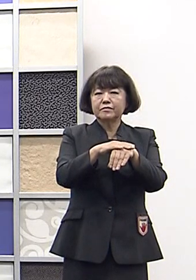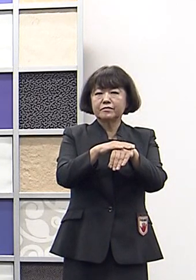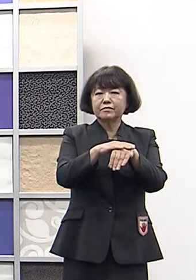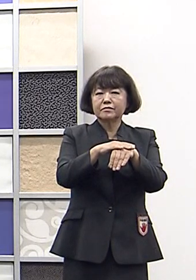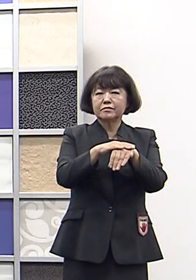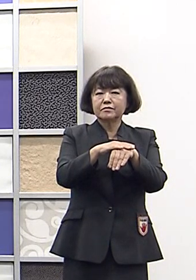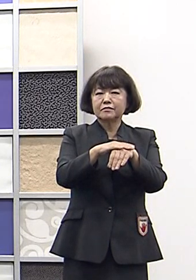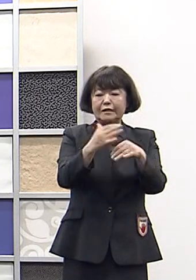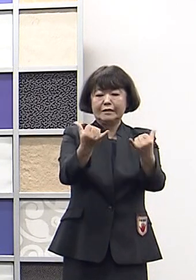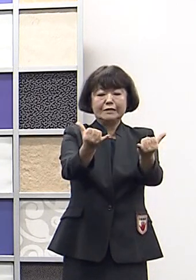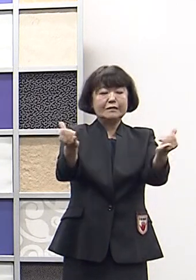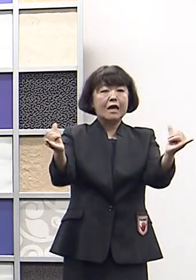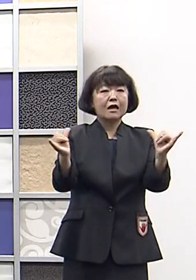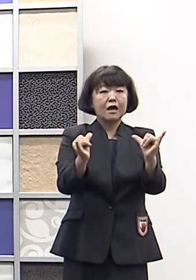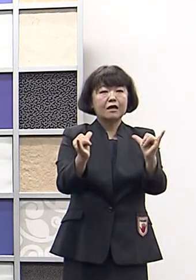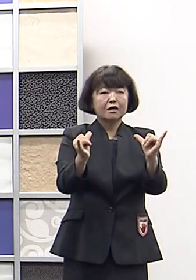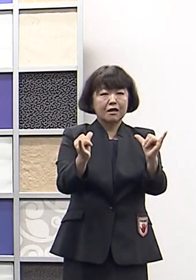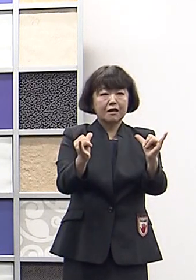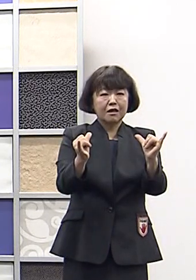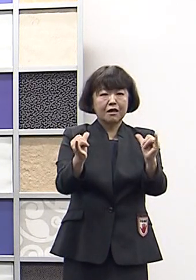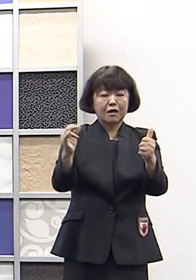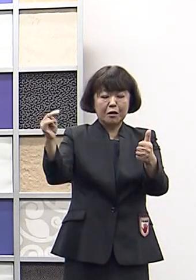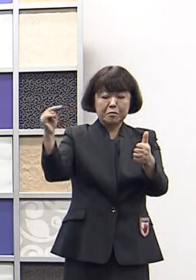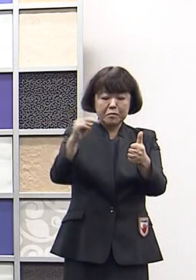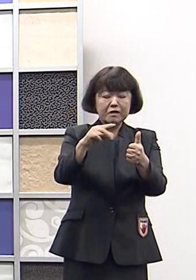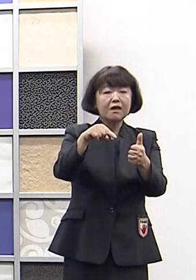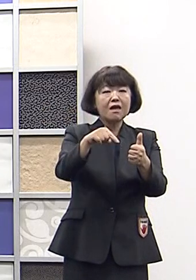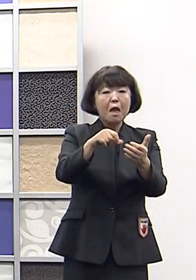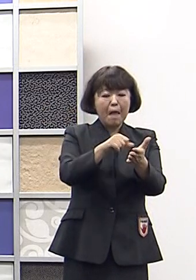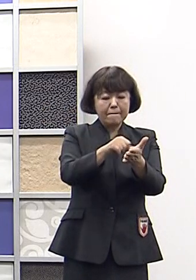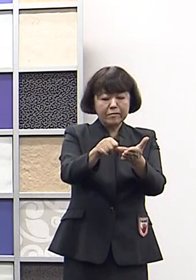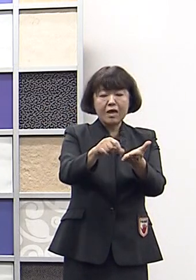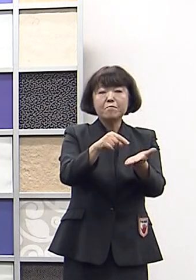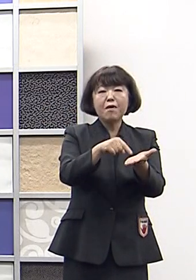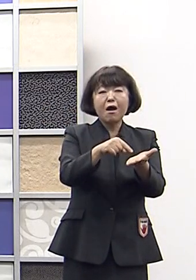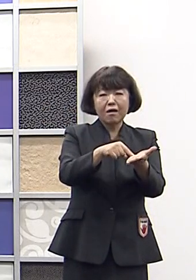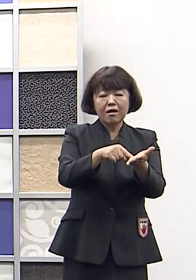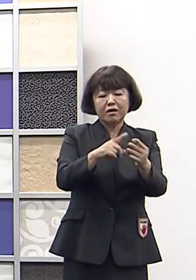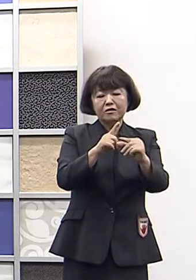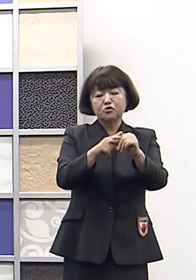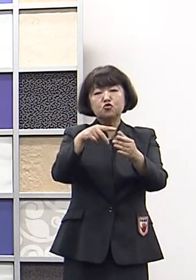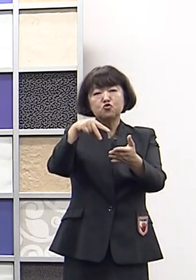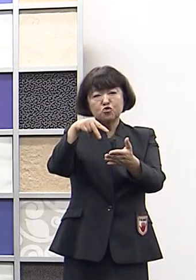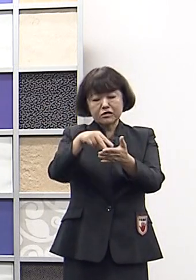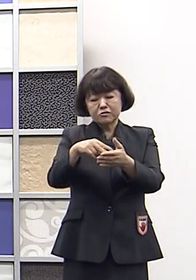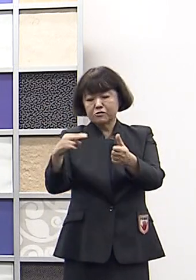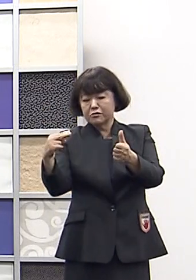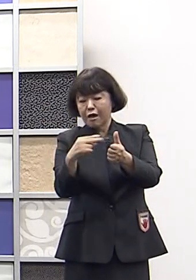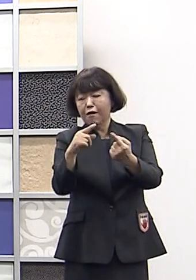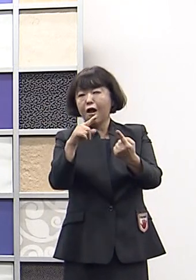世間様の目から見て、メンバーがその中立であり、また客観的にこう